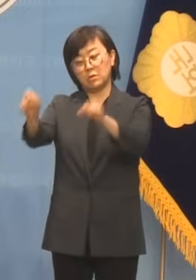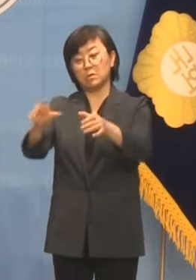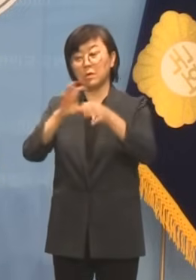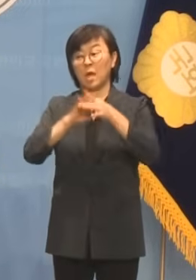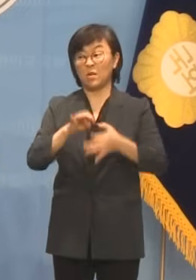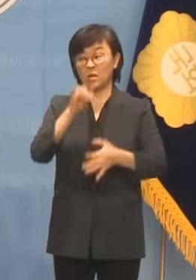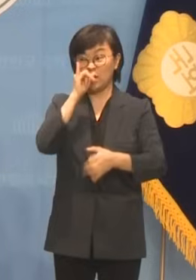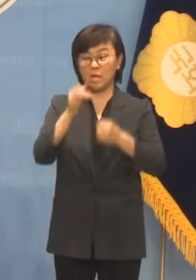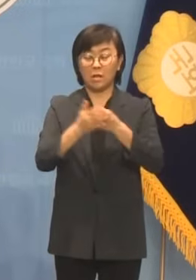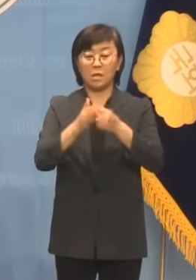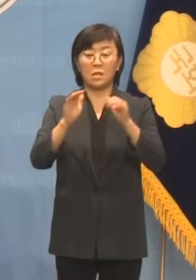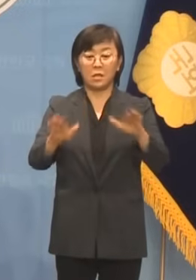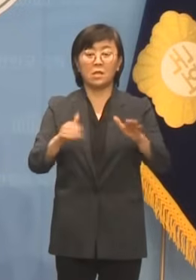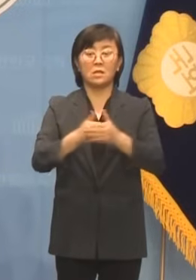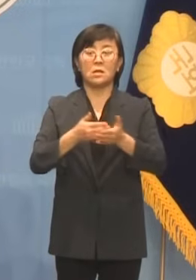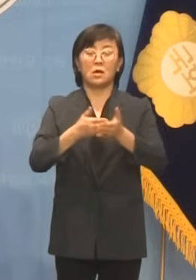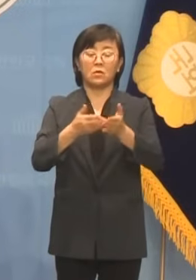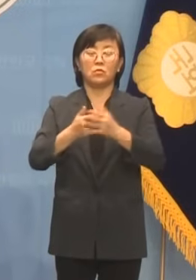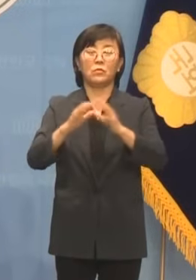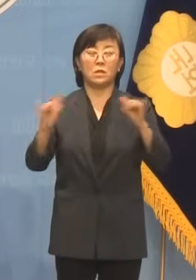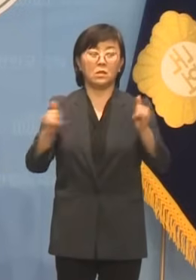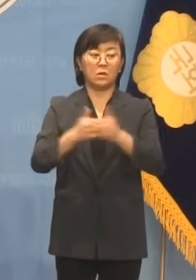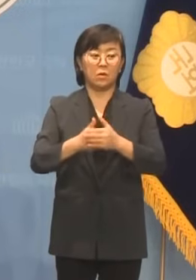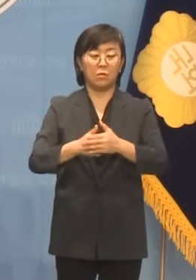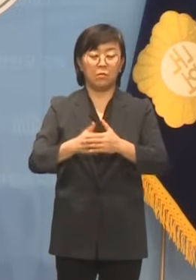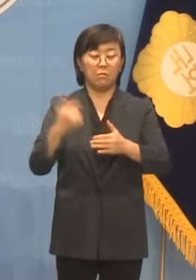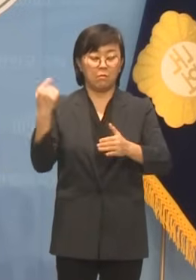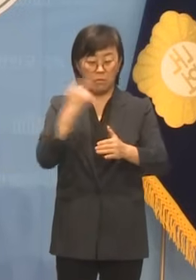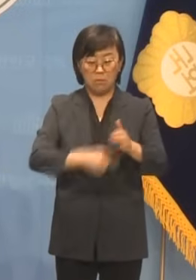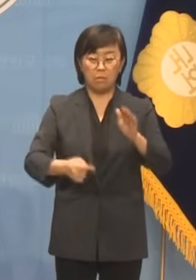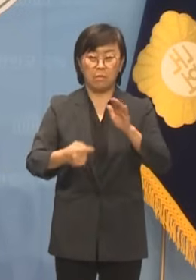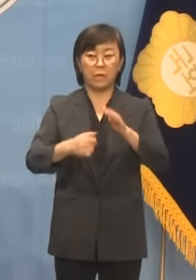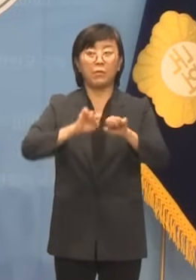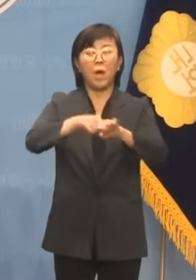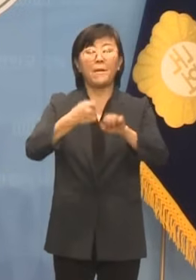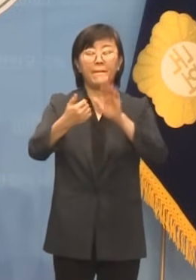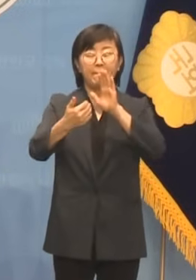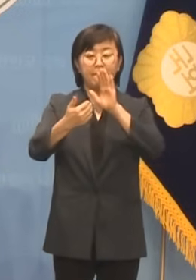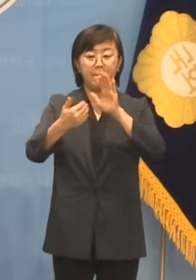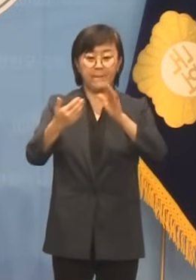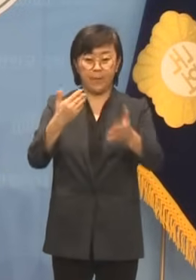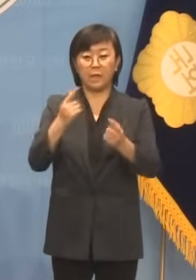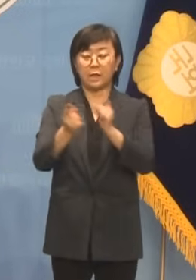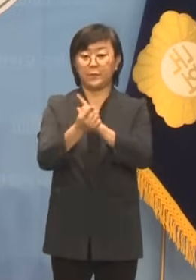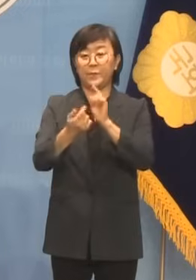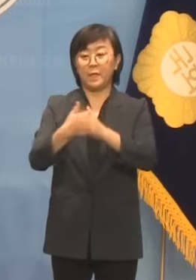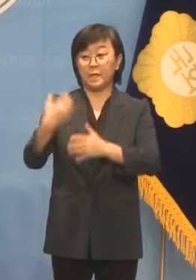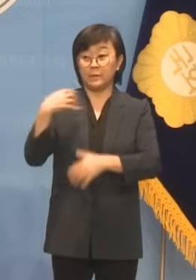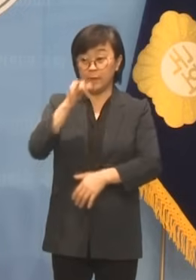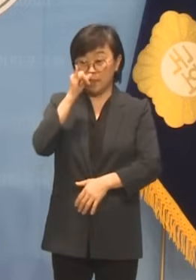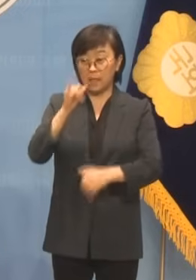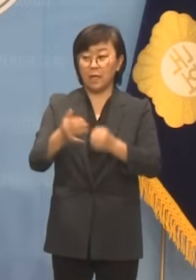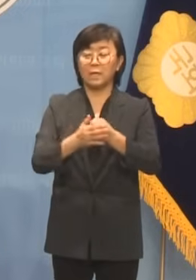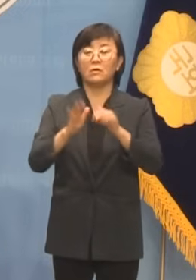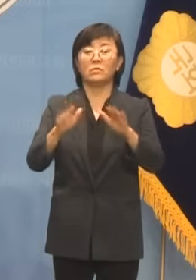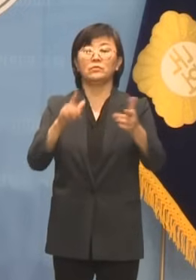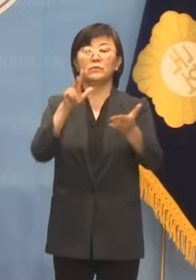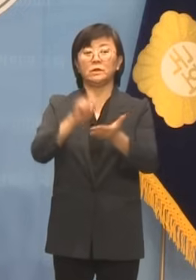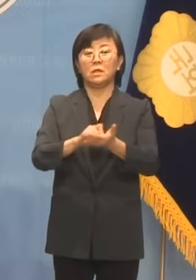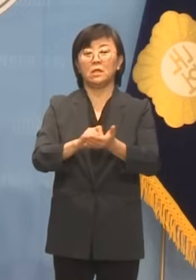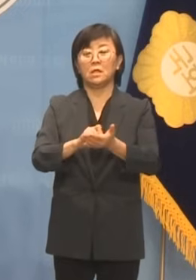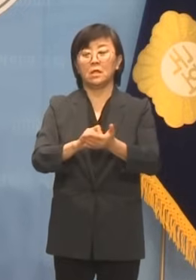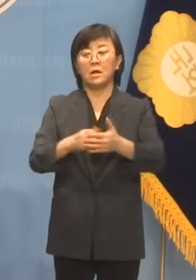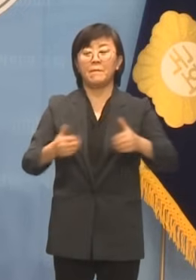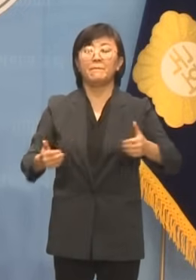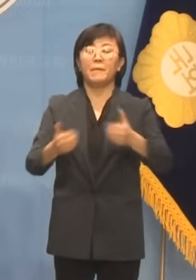지속된다면 이 재앙 역시 국민들이 온몸으로 맞게 될 것입니다. 저는 책임감을 가지고 이와 같은 문제들에